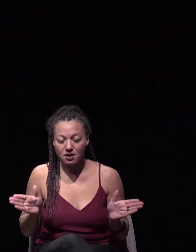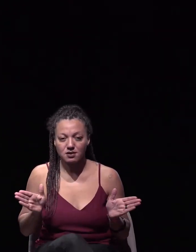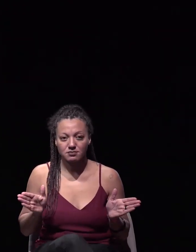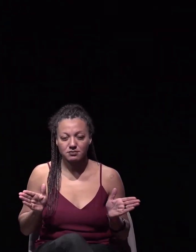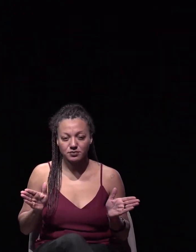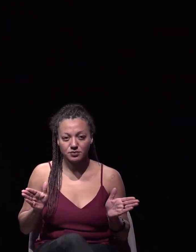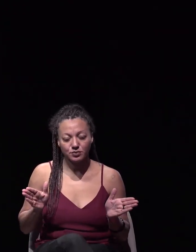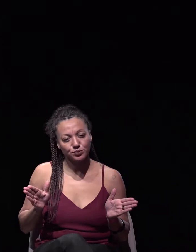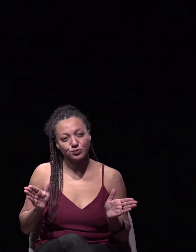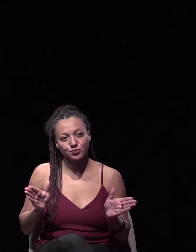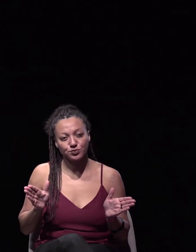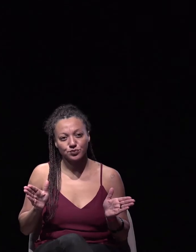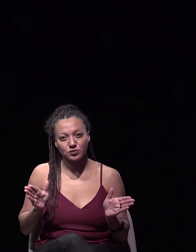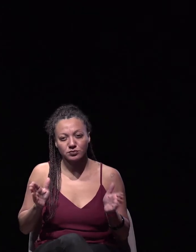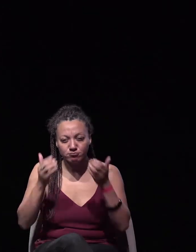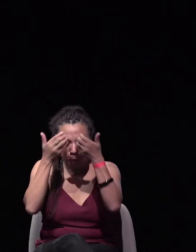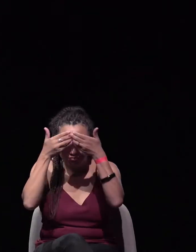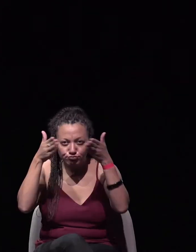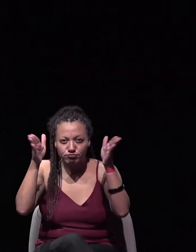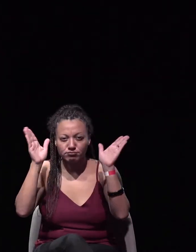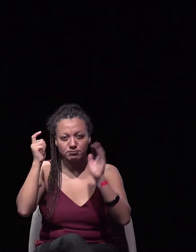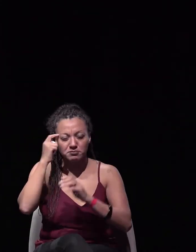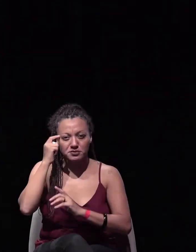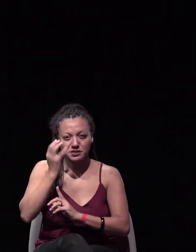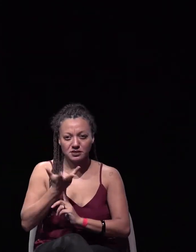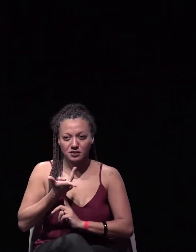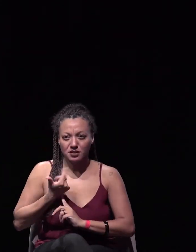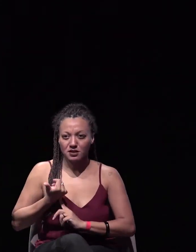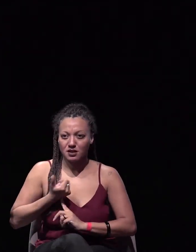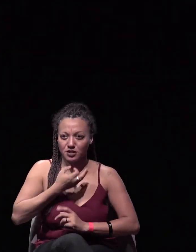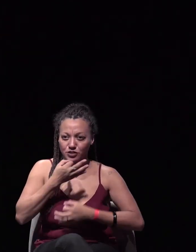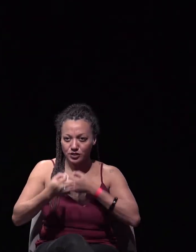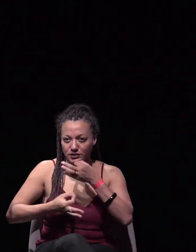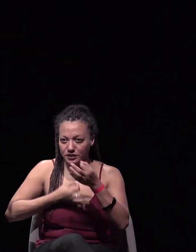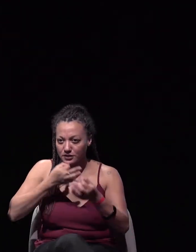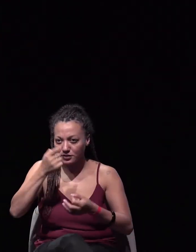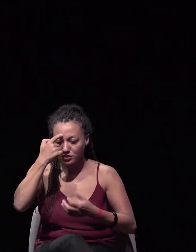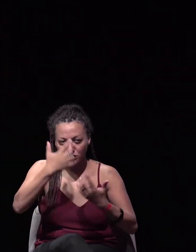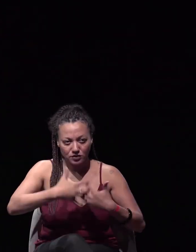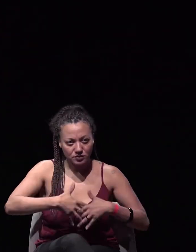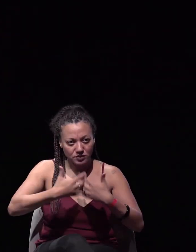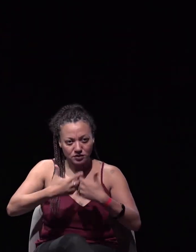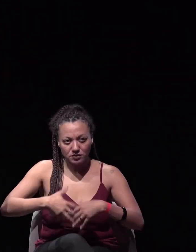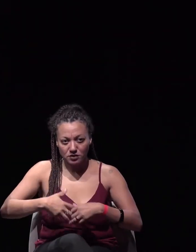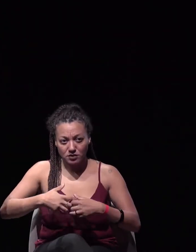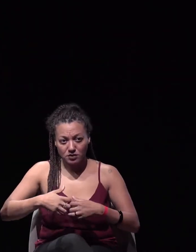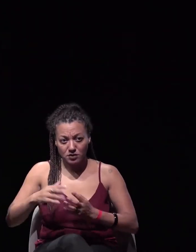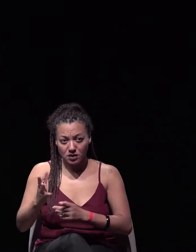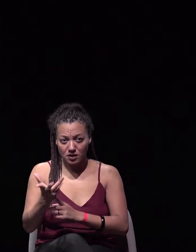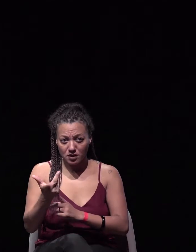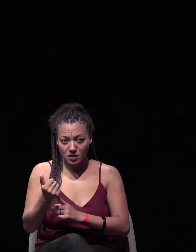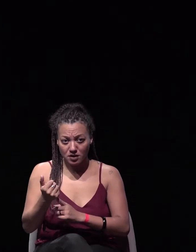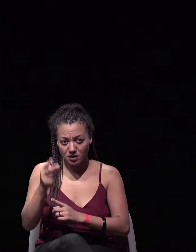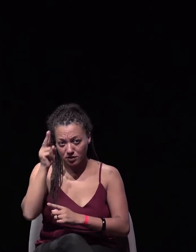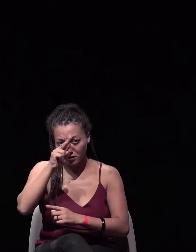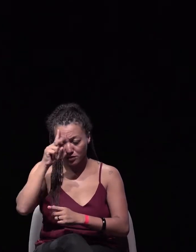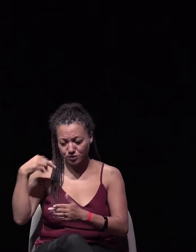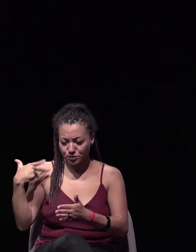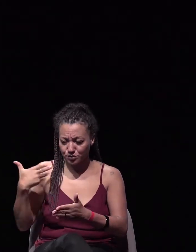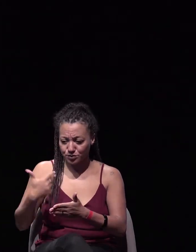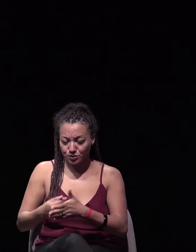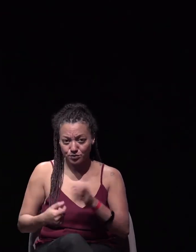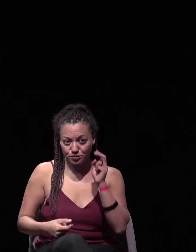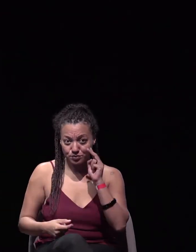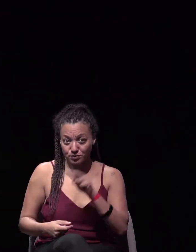Pensar a nossa construção, a nossa arte, a nossa crítica, a nossa reflexão, o nosso olhar para a nossa história da arte a partir de um ponto de vista tão caro